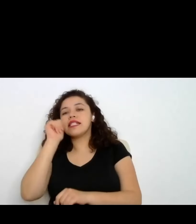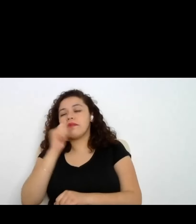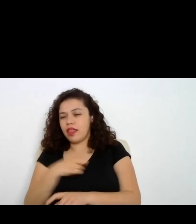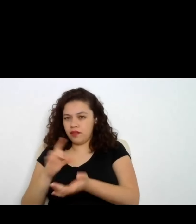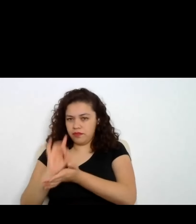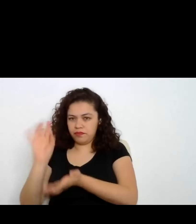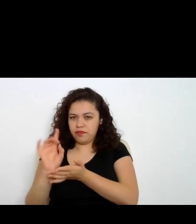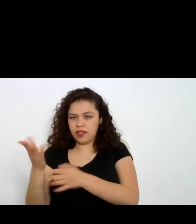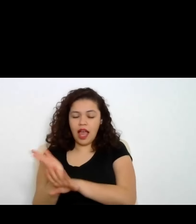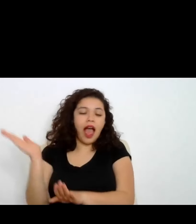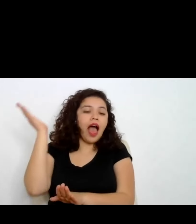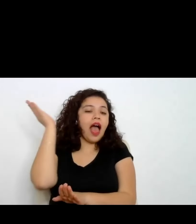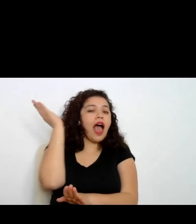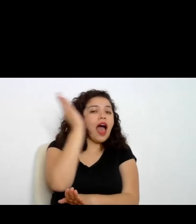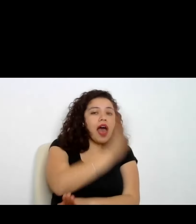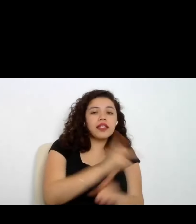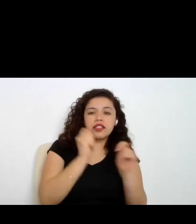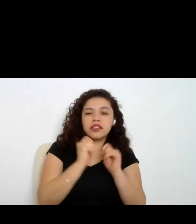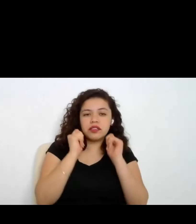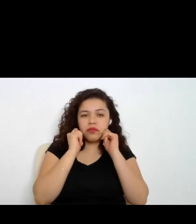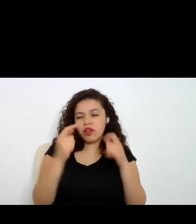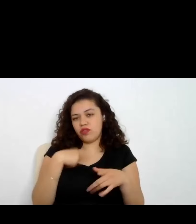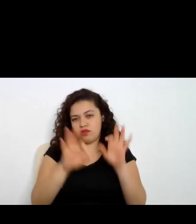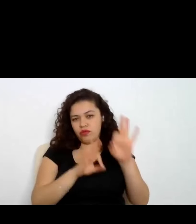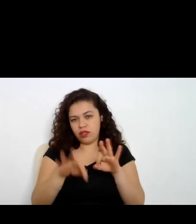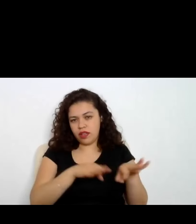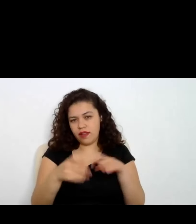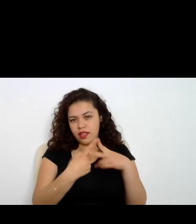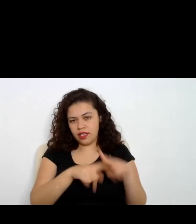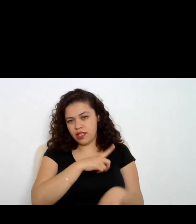datos personales de los titulares.